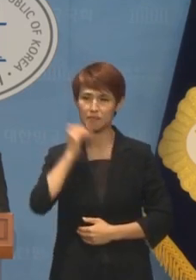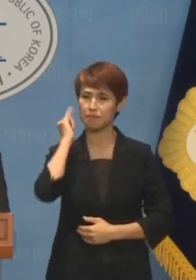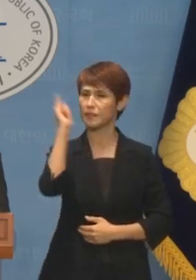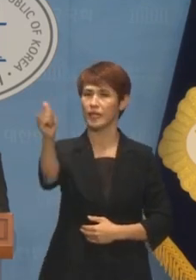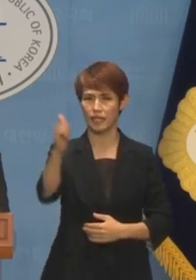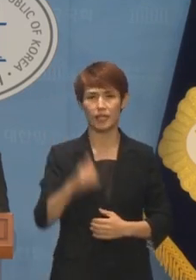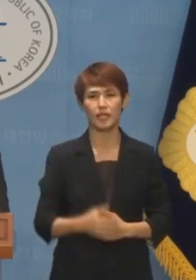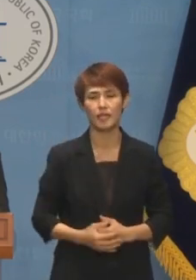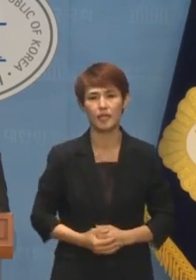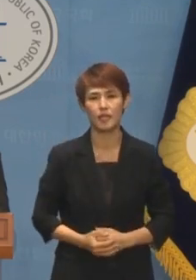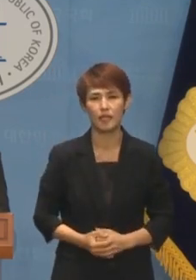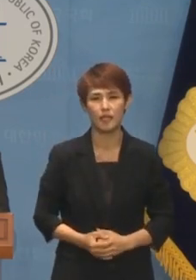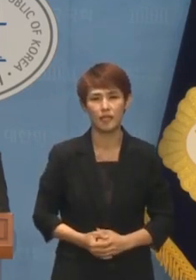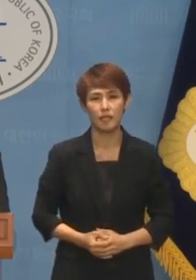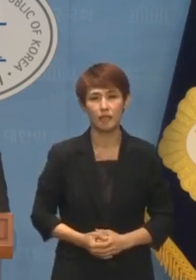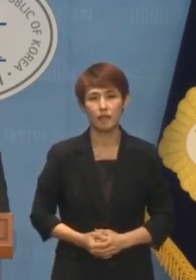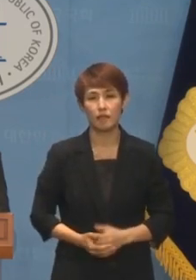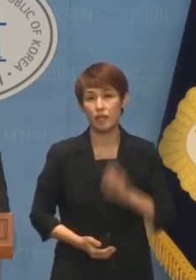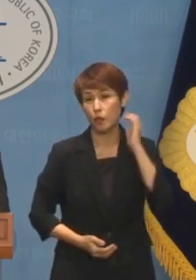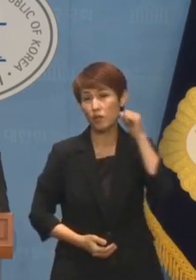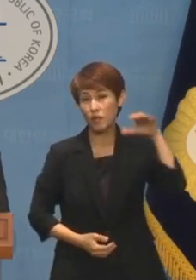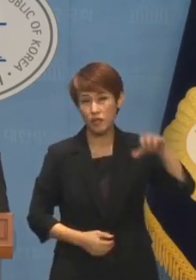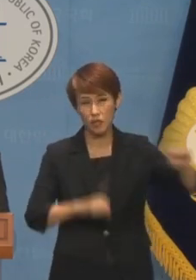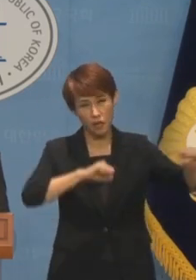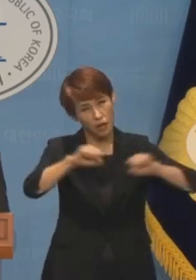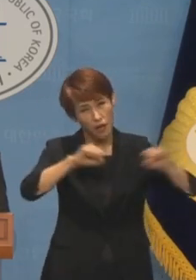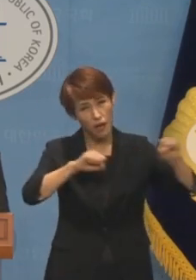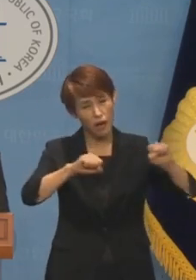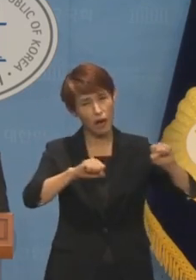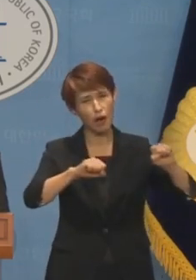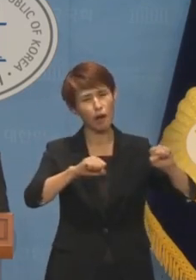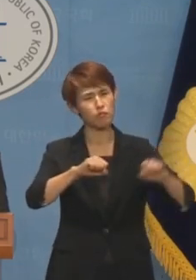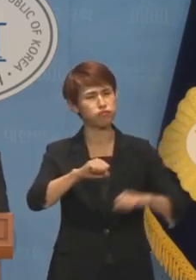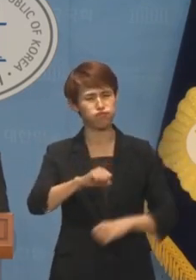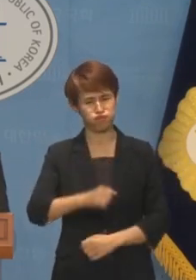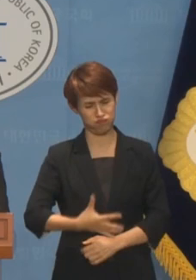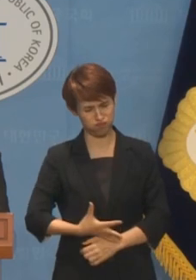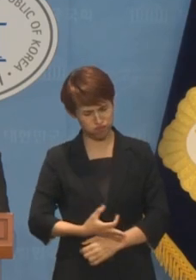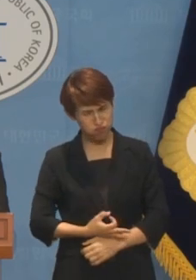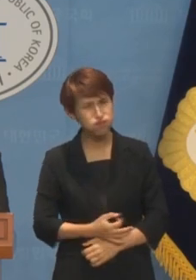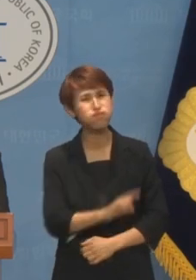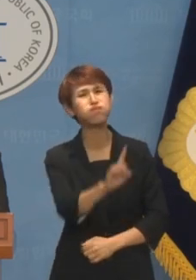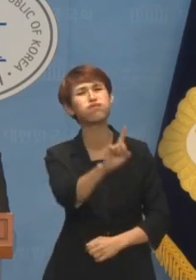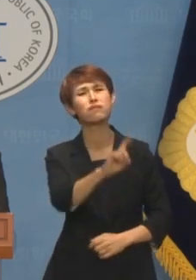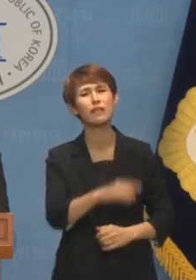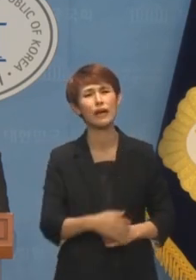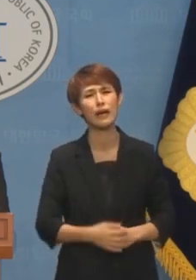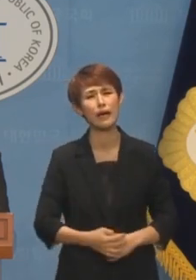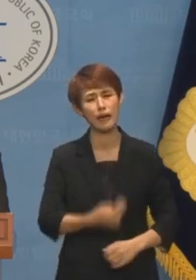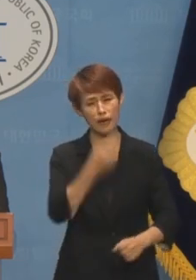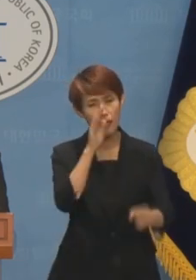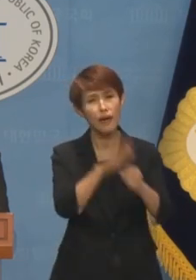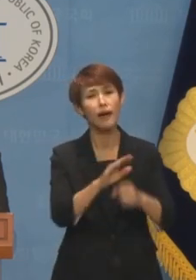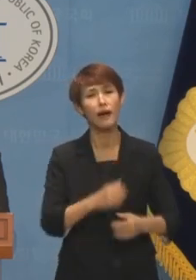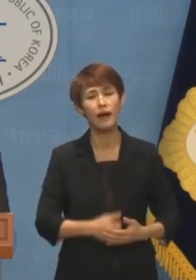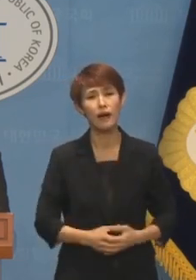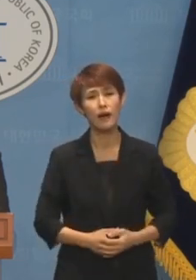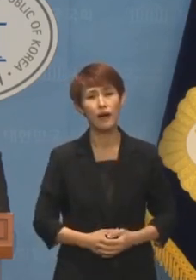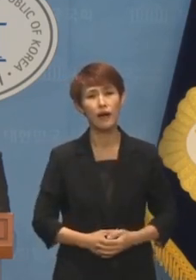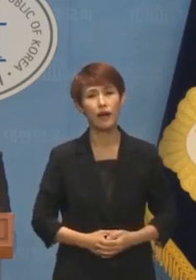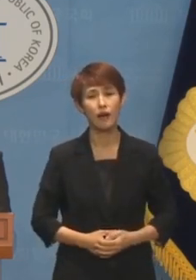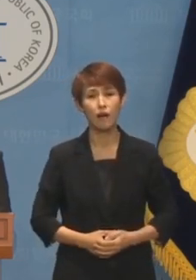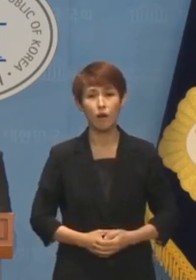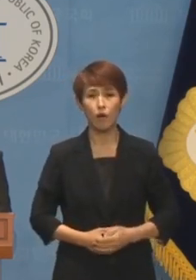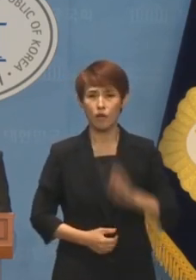합니다. 용산 대통령실 하는 짓이 참 좀스럽습니다. 기가 막힙니다. 어떻게